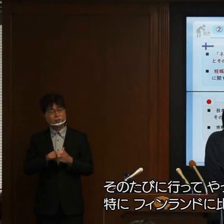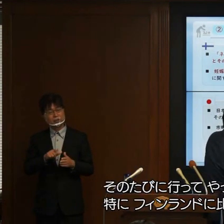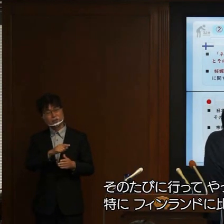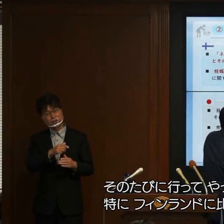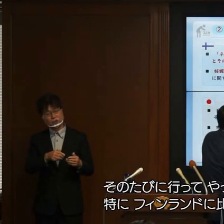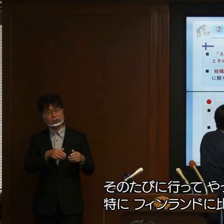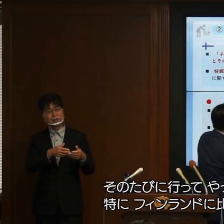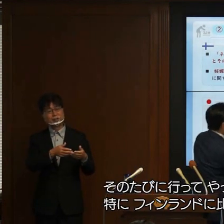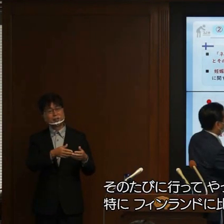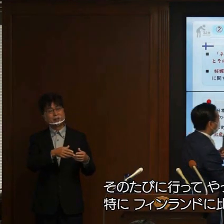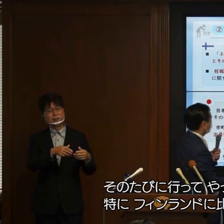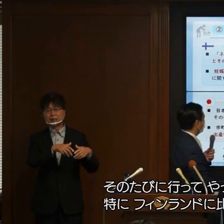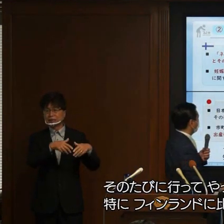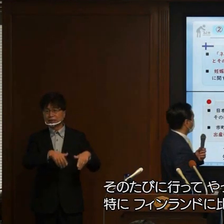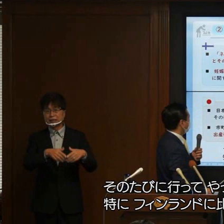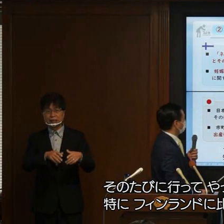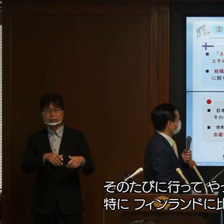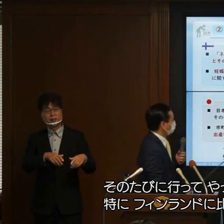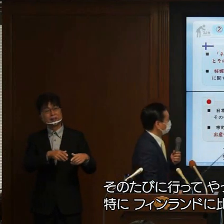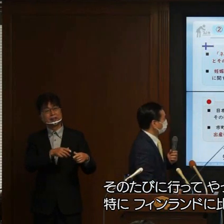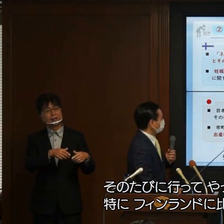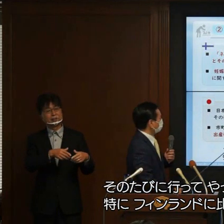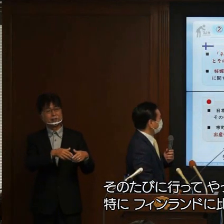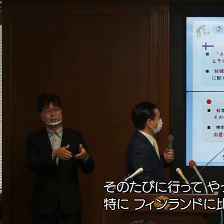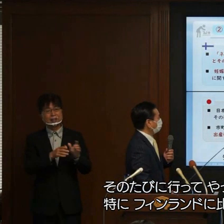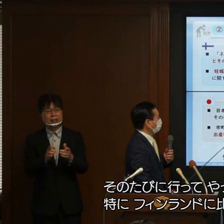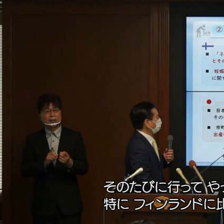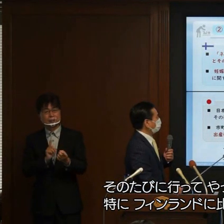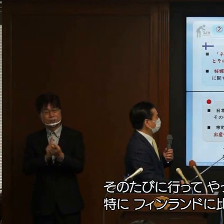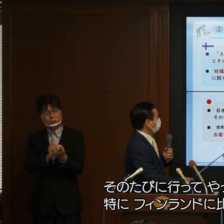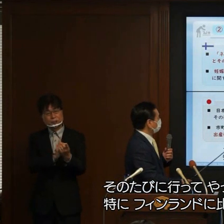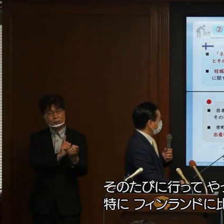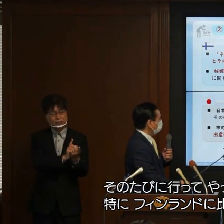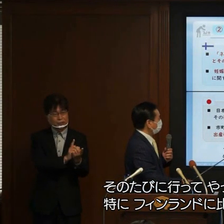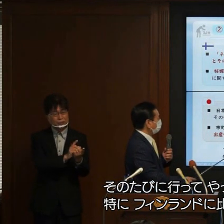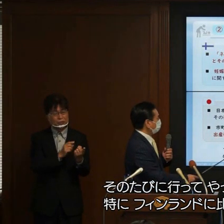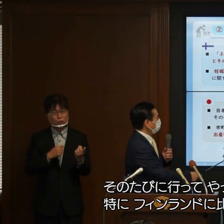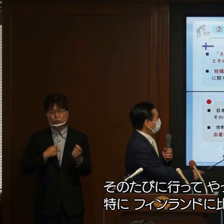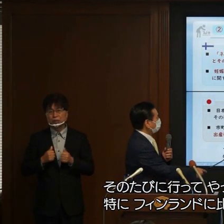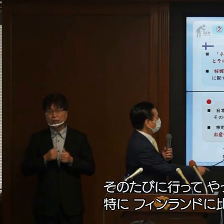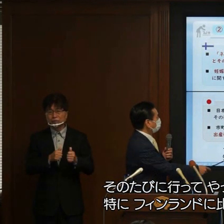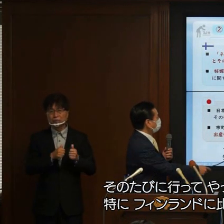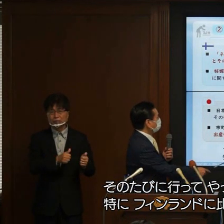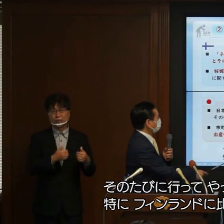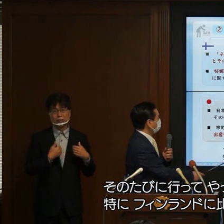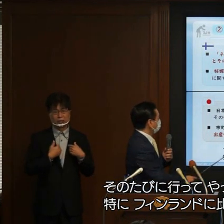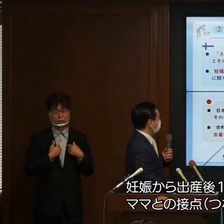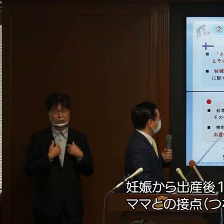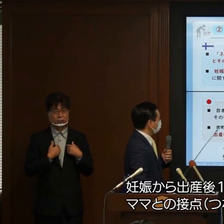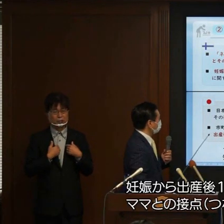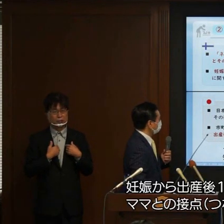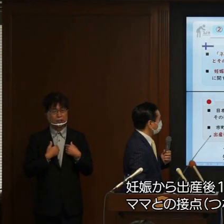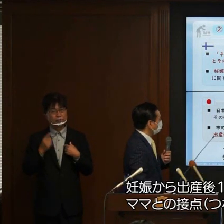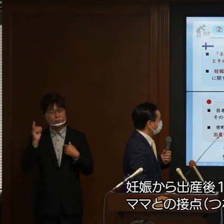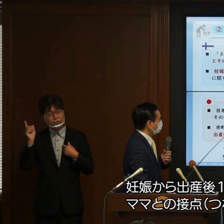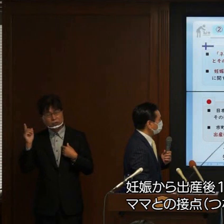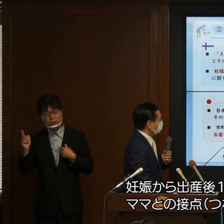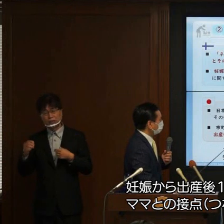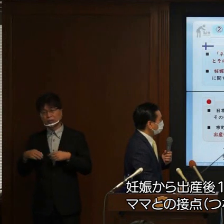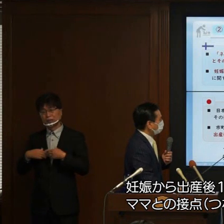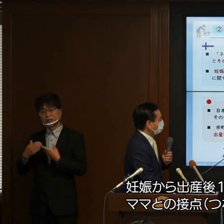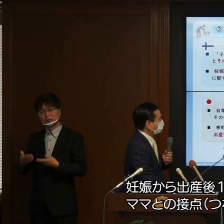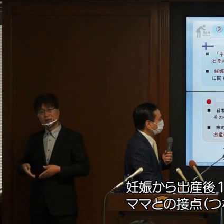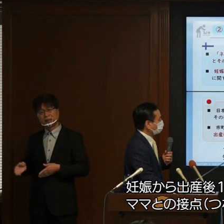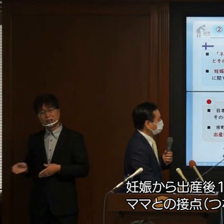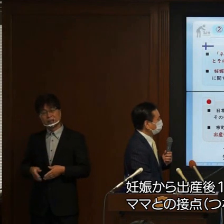そのたびにこう行って、やっていくということで、特にフィンランドと比べますと、妊娠から出産後1